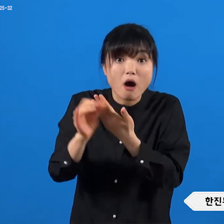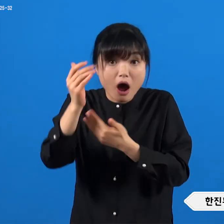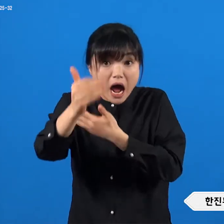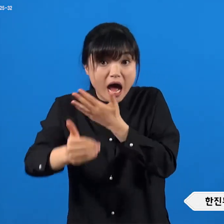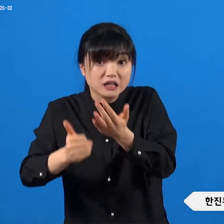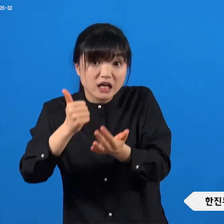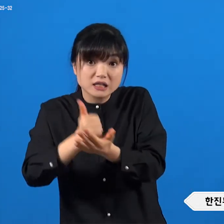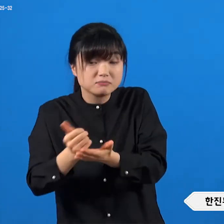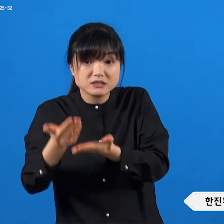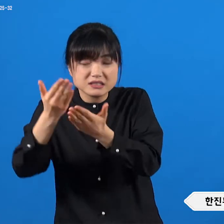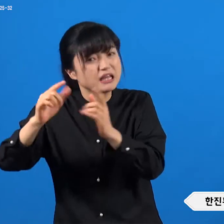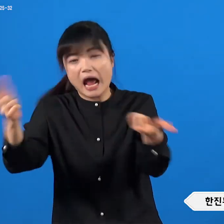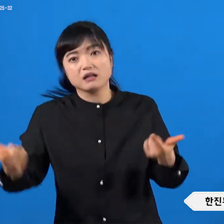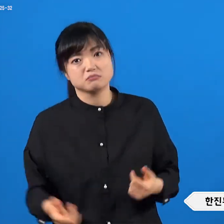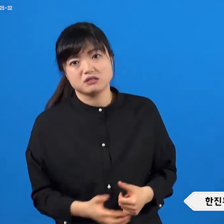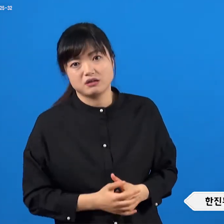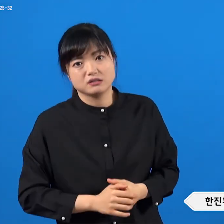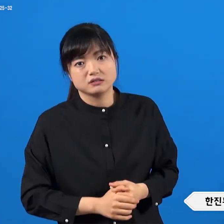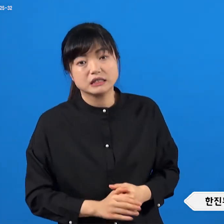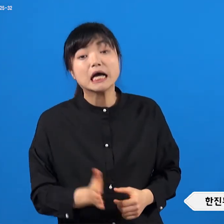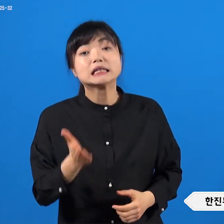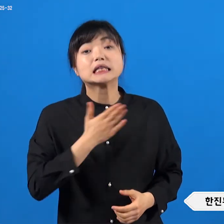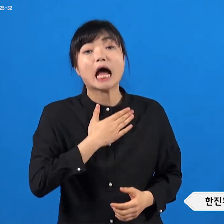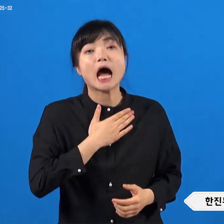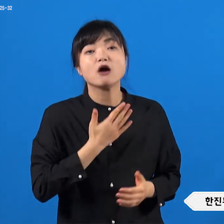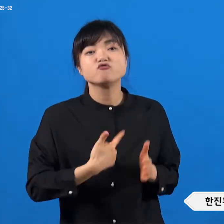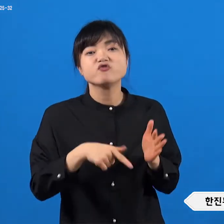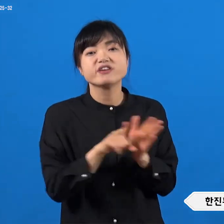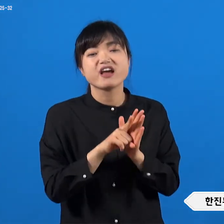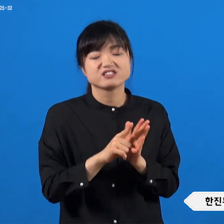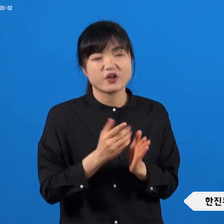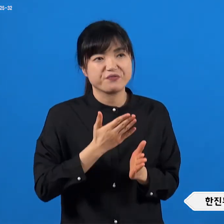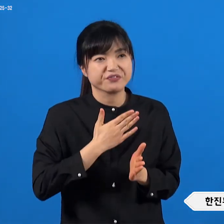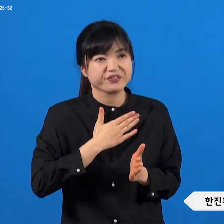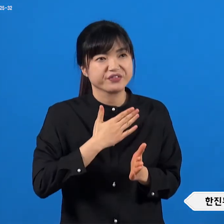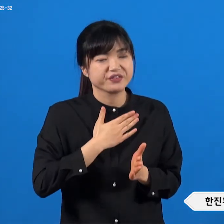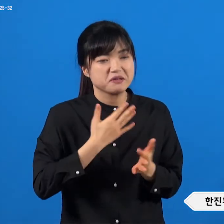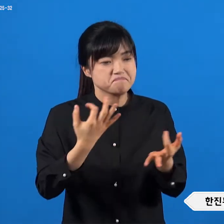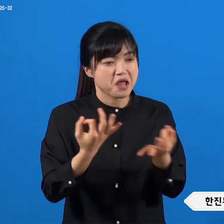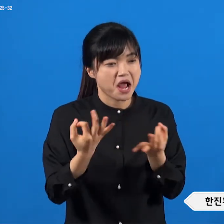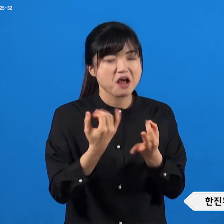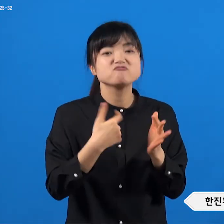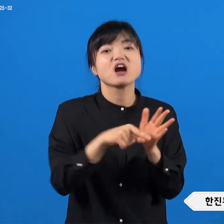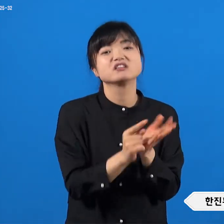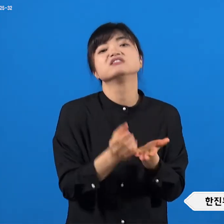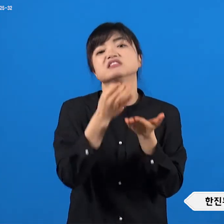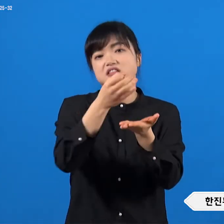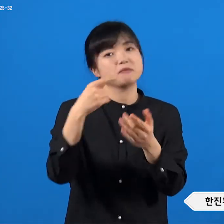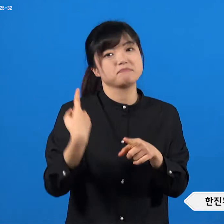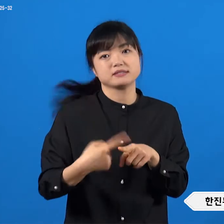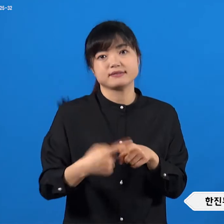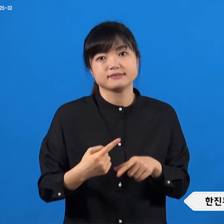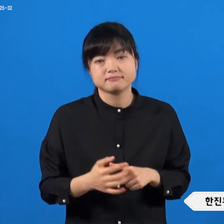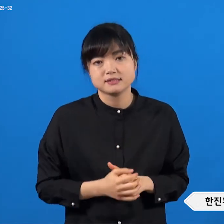바친다면 그것은 하나님께 바친 것이 아니라 나 자신에게 바친 것에 불과합니다.